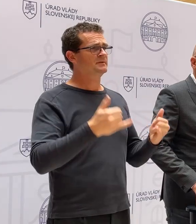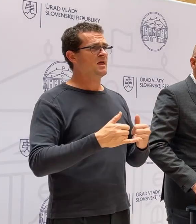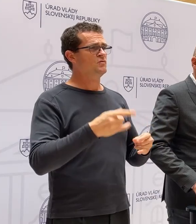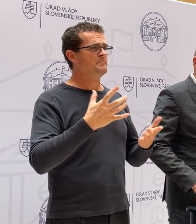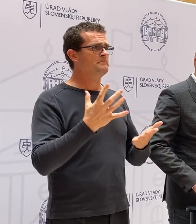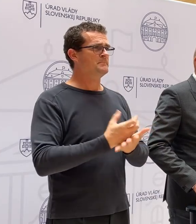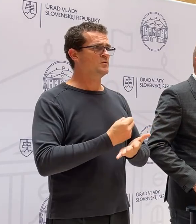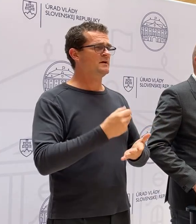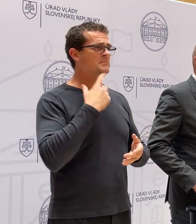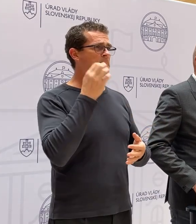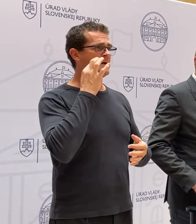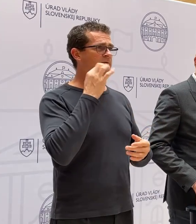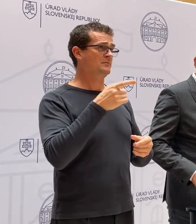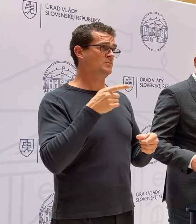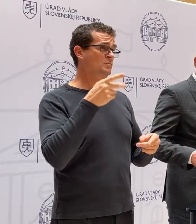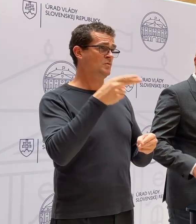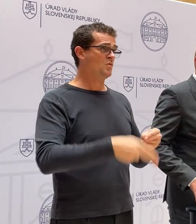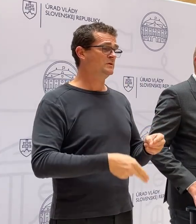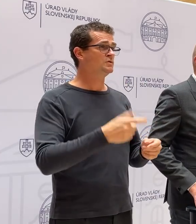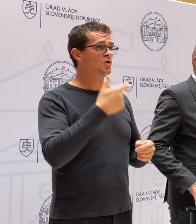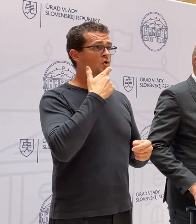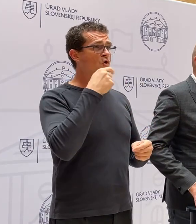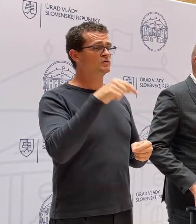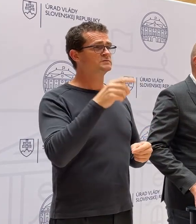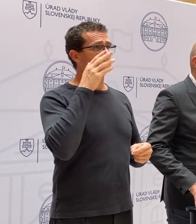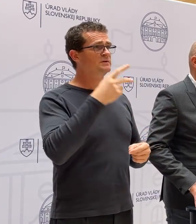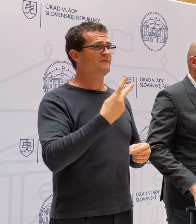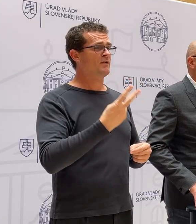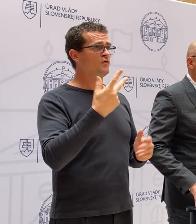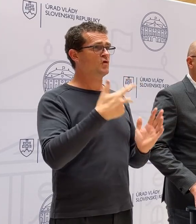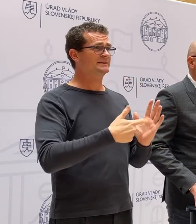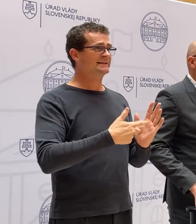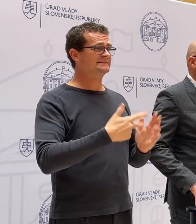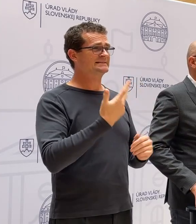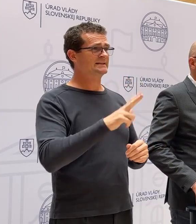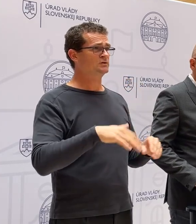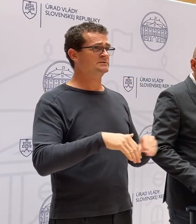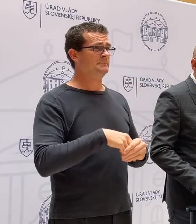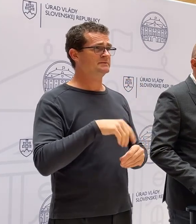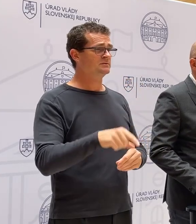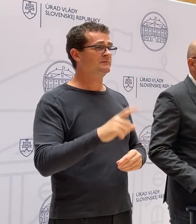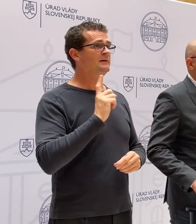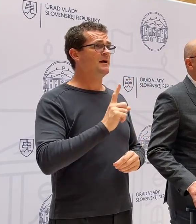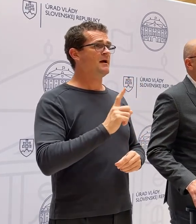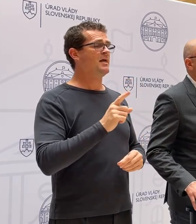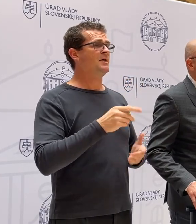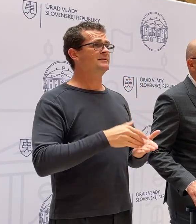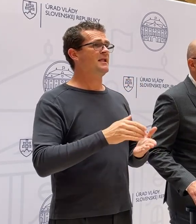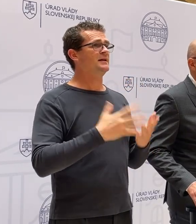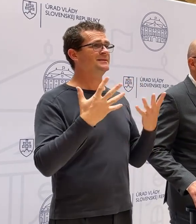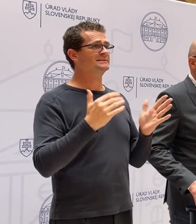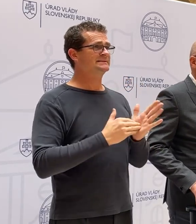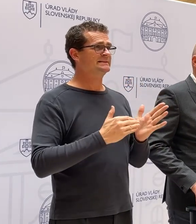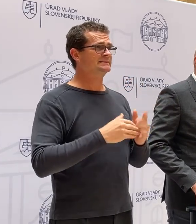sa to podarilo veľmi pekne dotiahnuť. Do Košic príde Volvo, 3300 zamestnancov, avšak ďalších